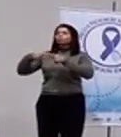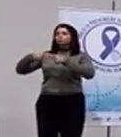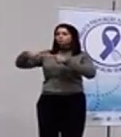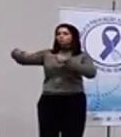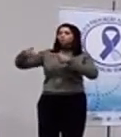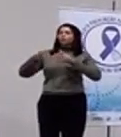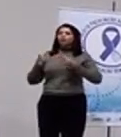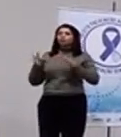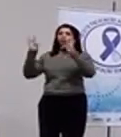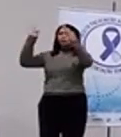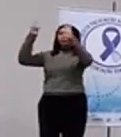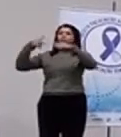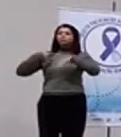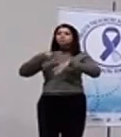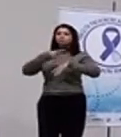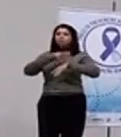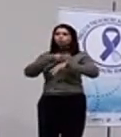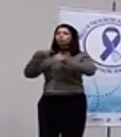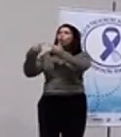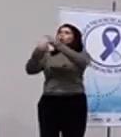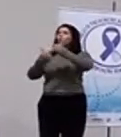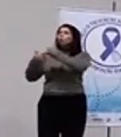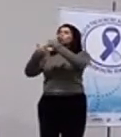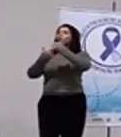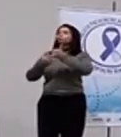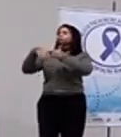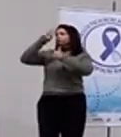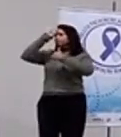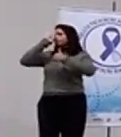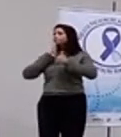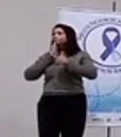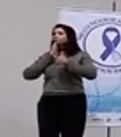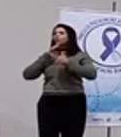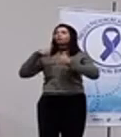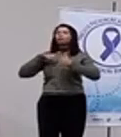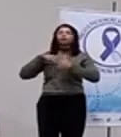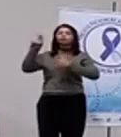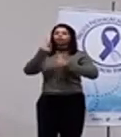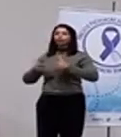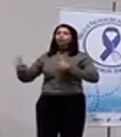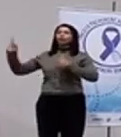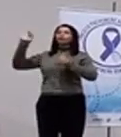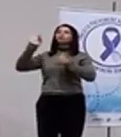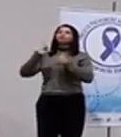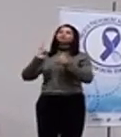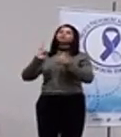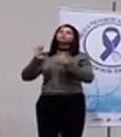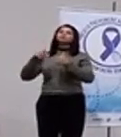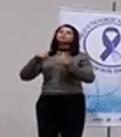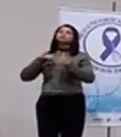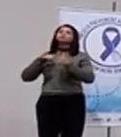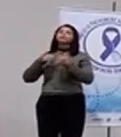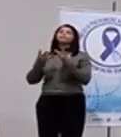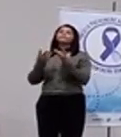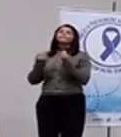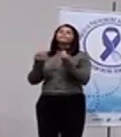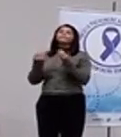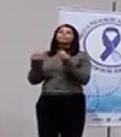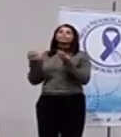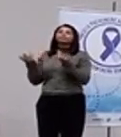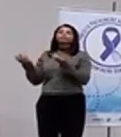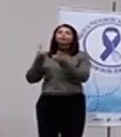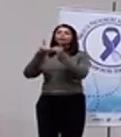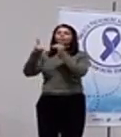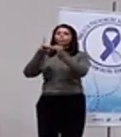dia 11, online, gratuita, no YouTube da Federação. E, com certeza, aprenderemos muito lá e aqui hoje